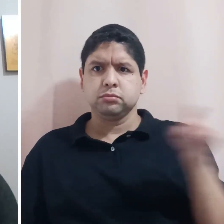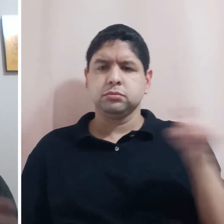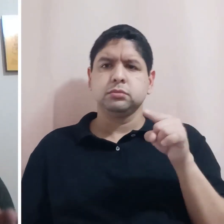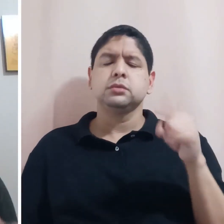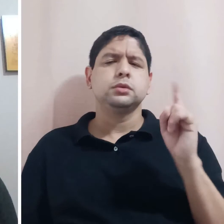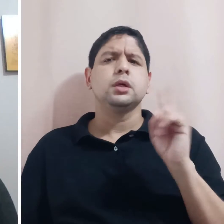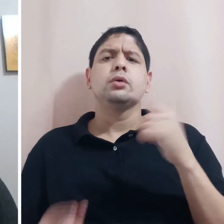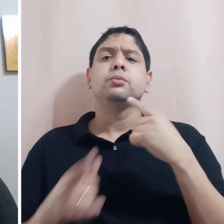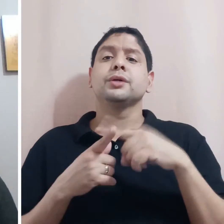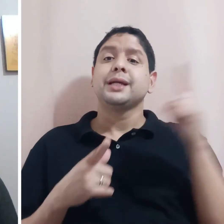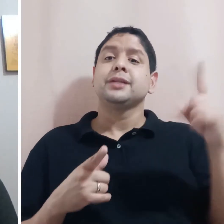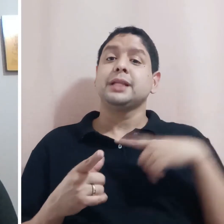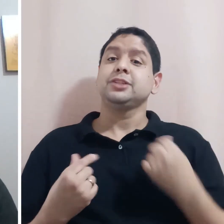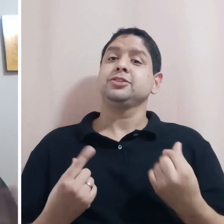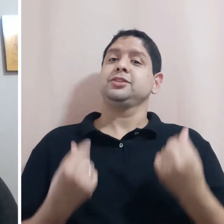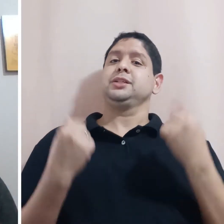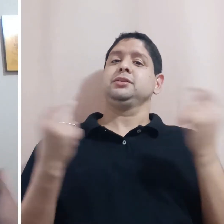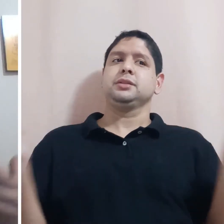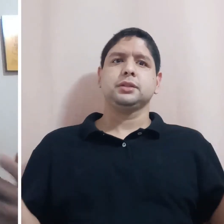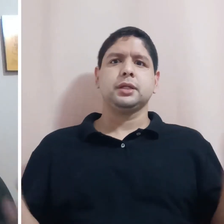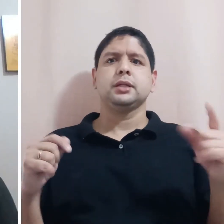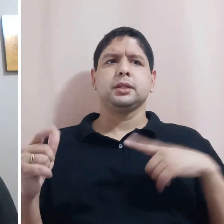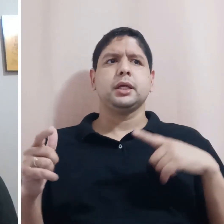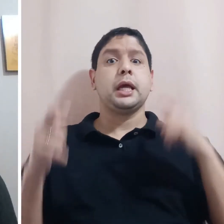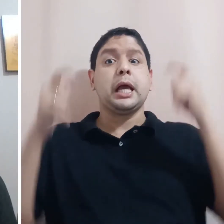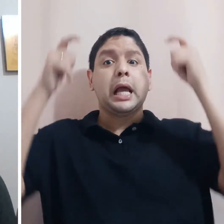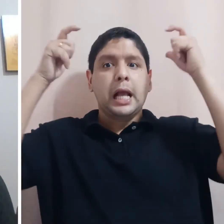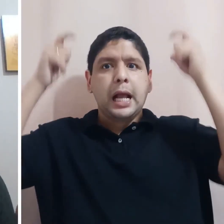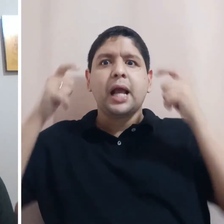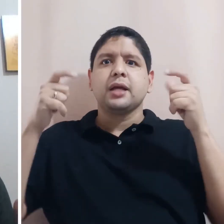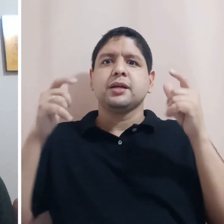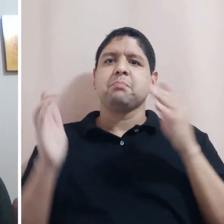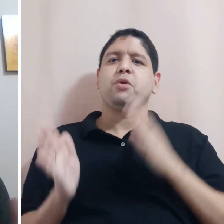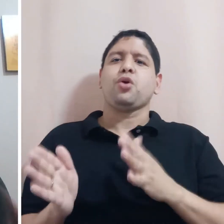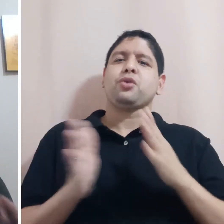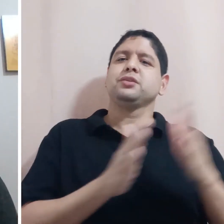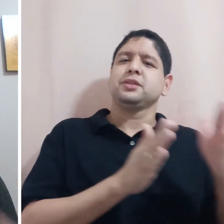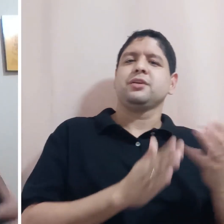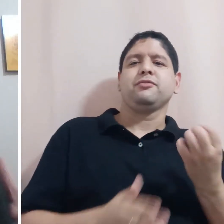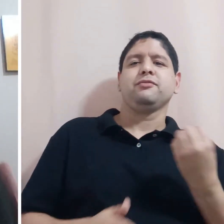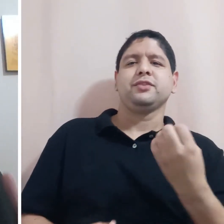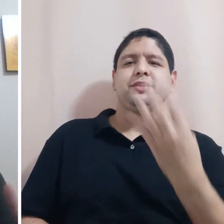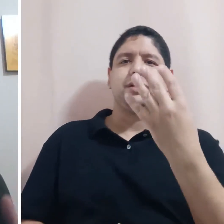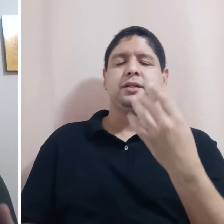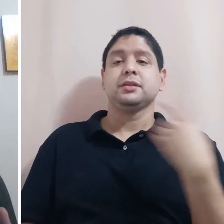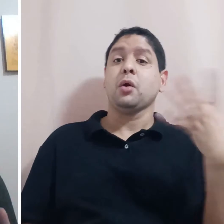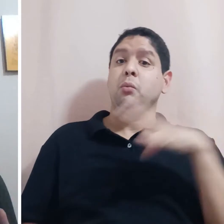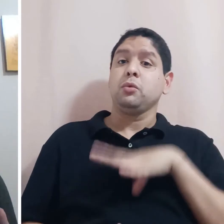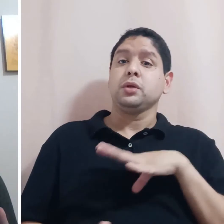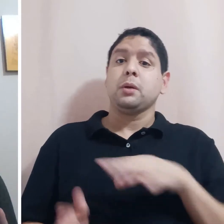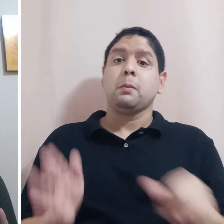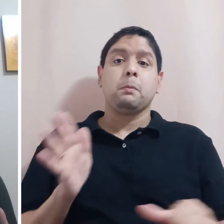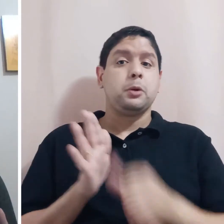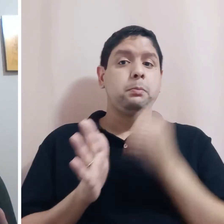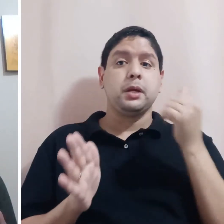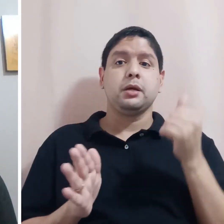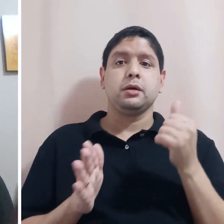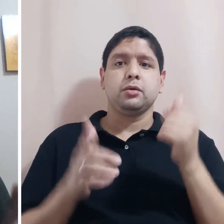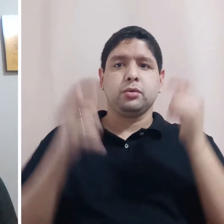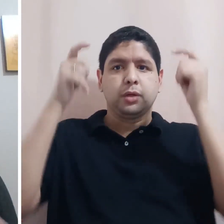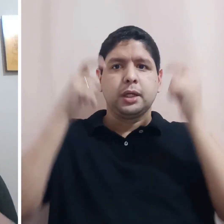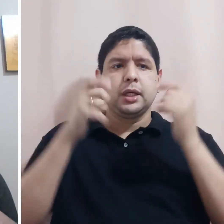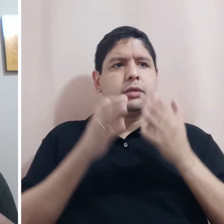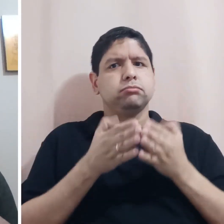dos espanhóis ou antes de qualquer outro povo, porque eles reuniram essas condições todas, né? Eles tinham um rei para organizar a viagem,